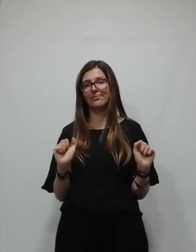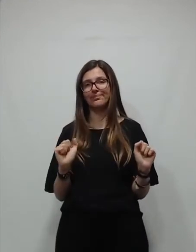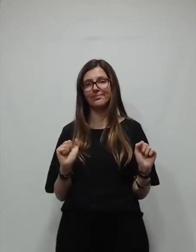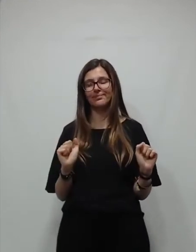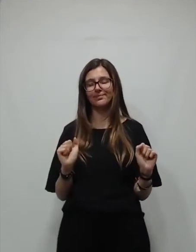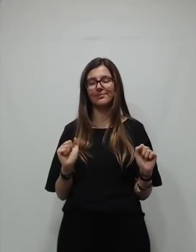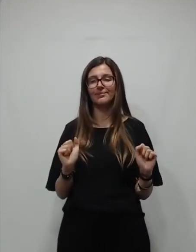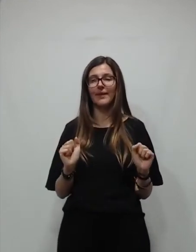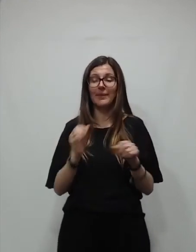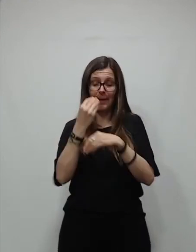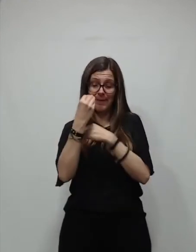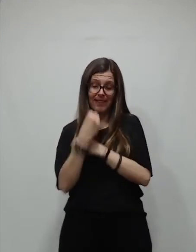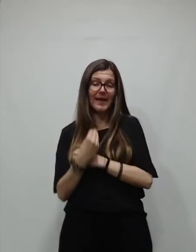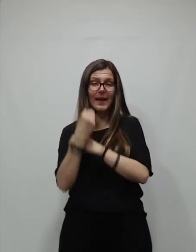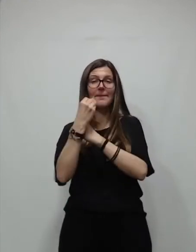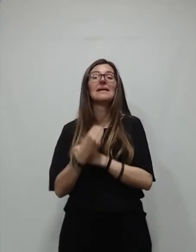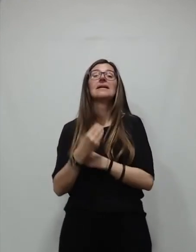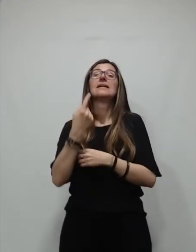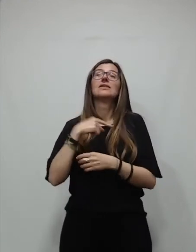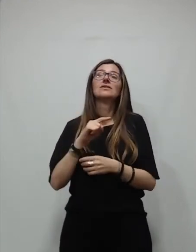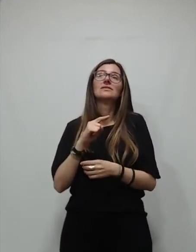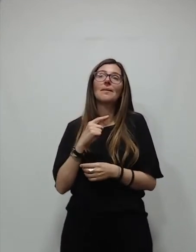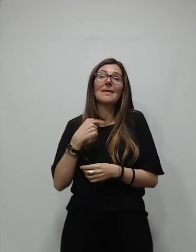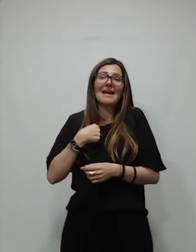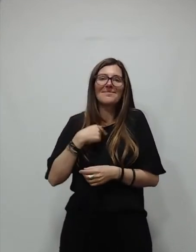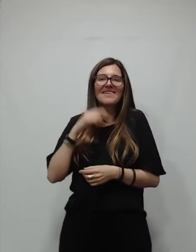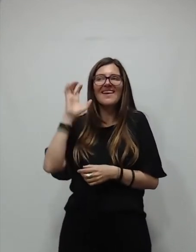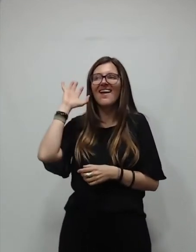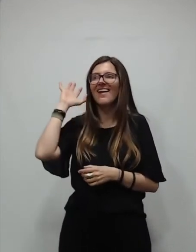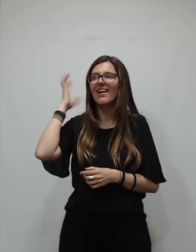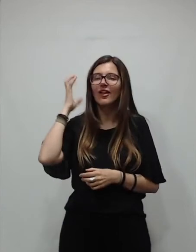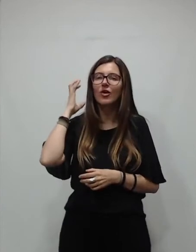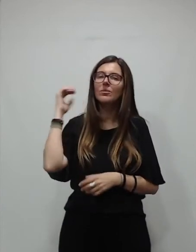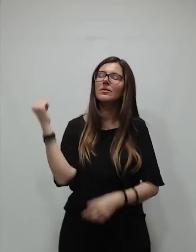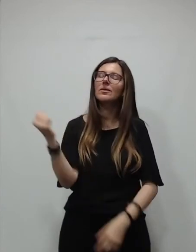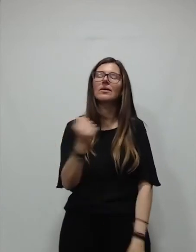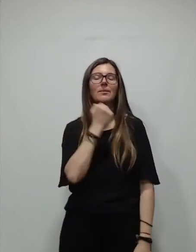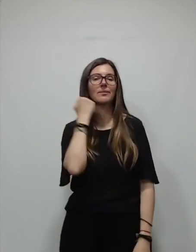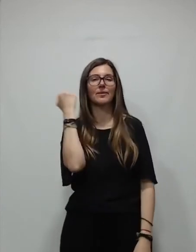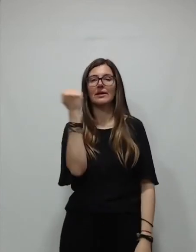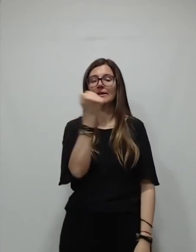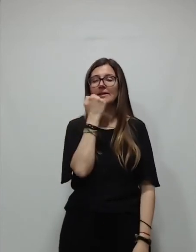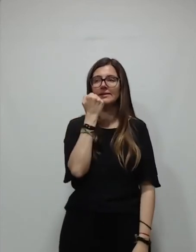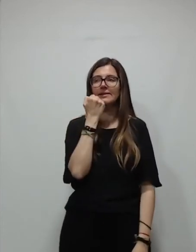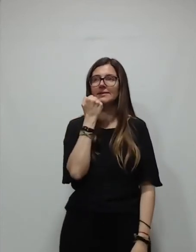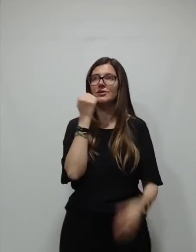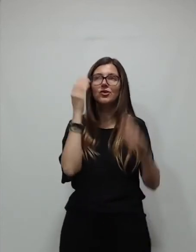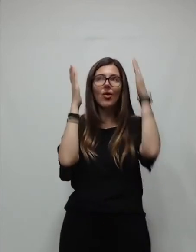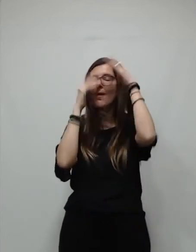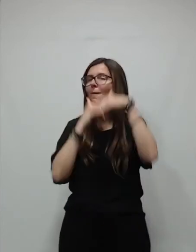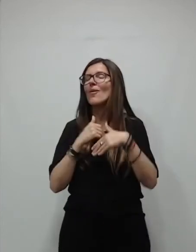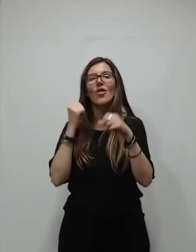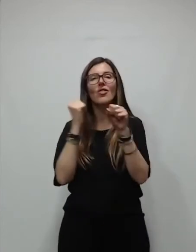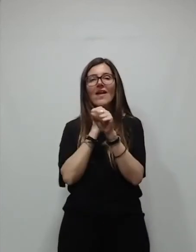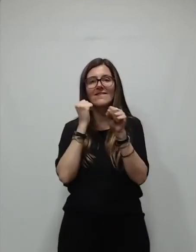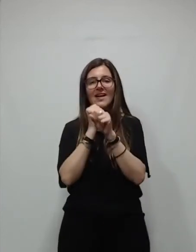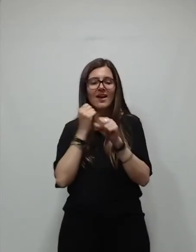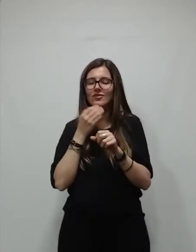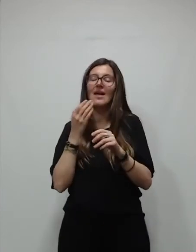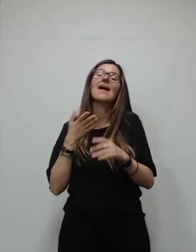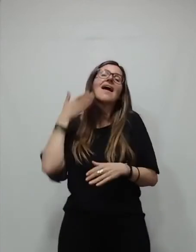la importancia de la radio en mi vida es crucial. No sé, que estaría muerto, creo que si no existiera la